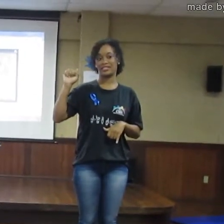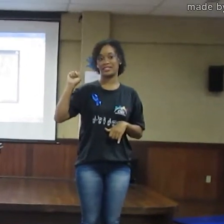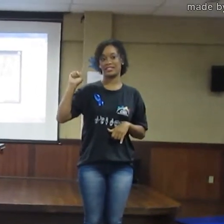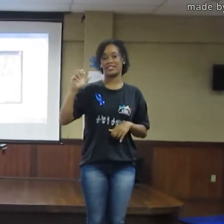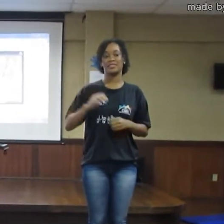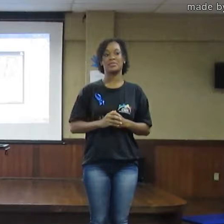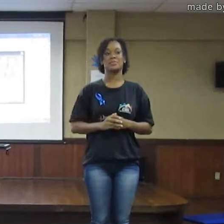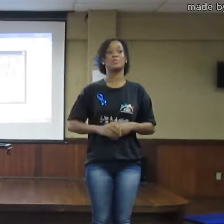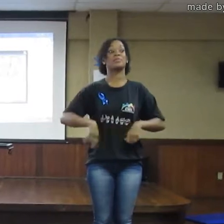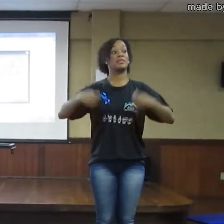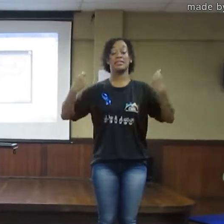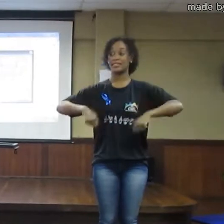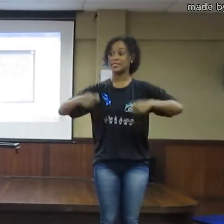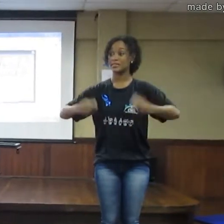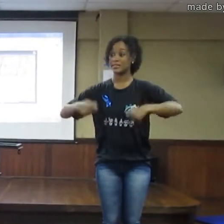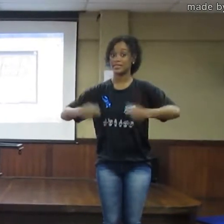Titãs.